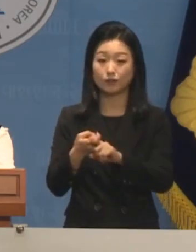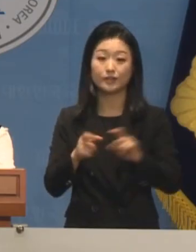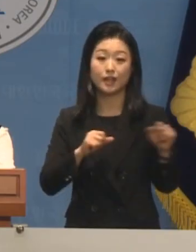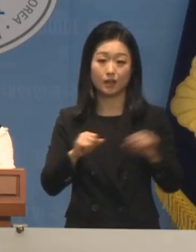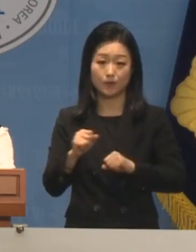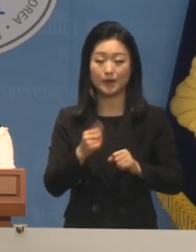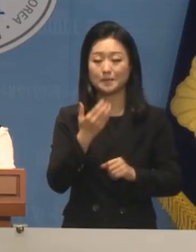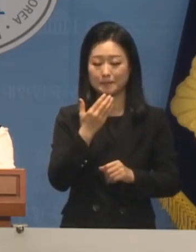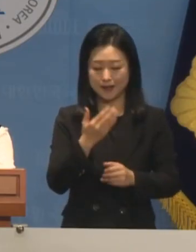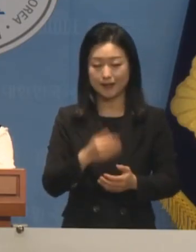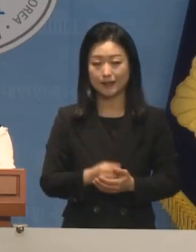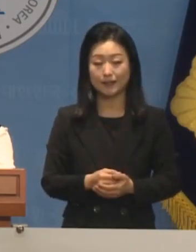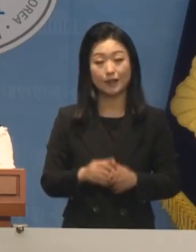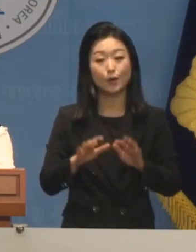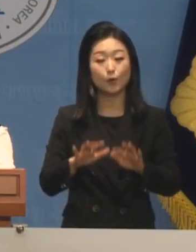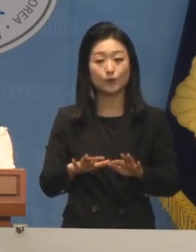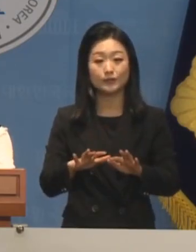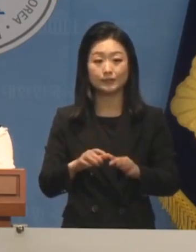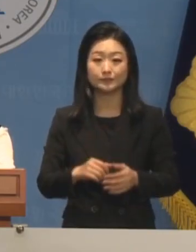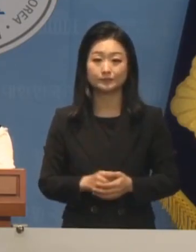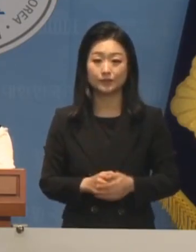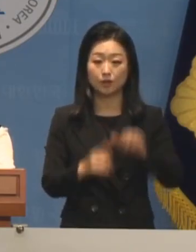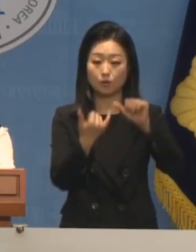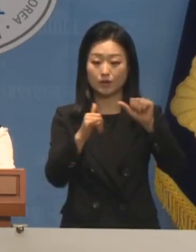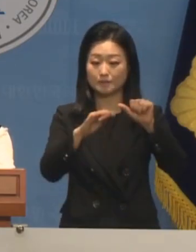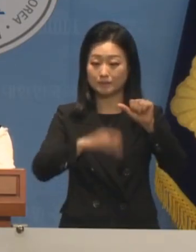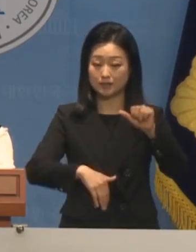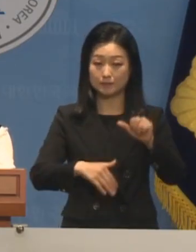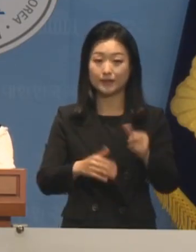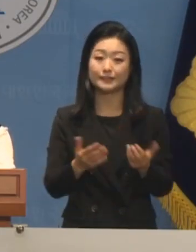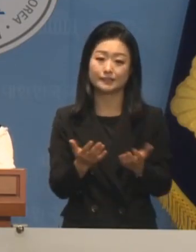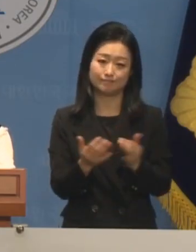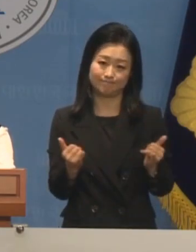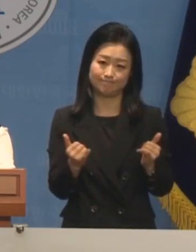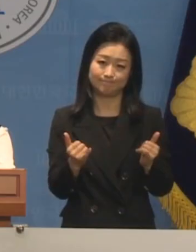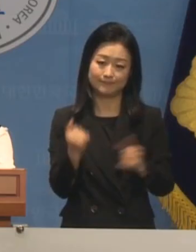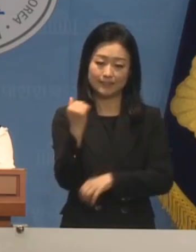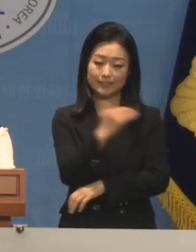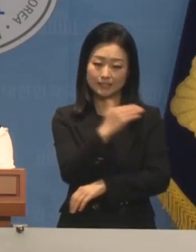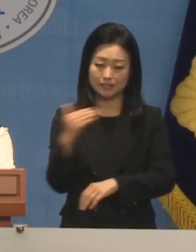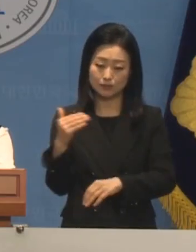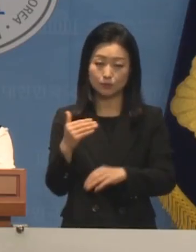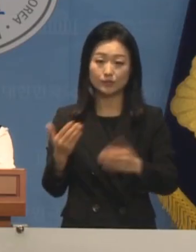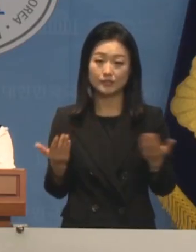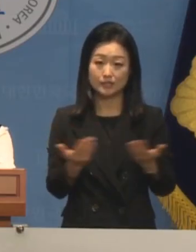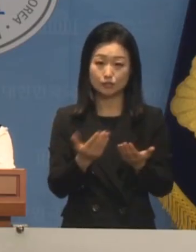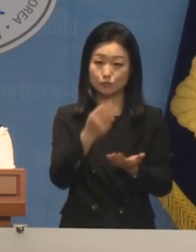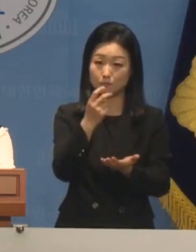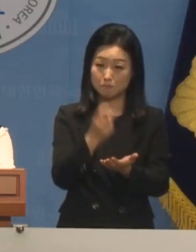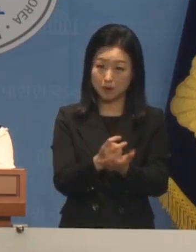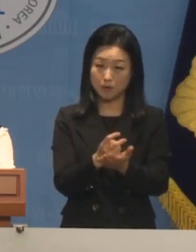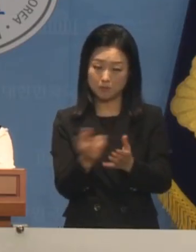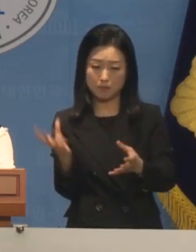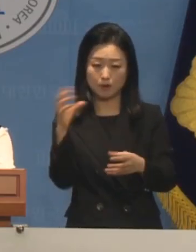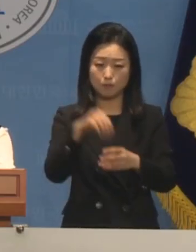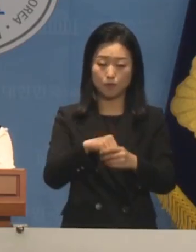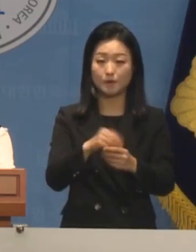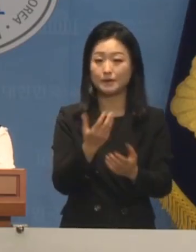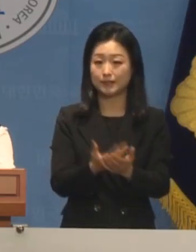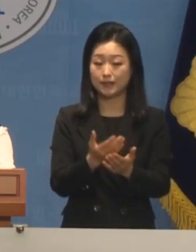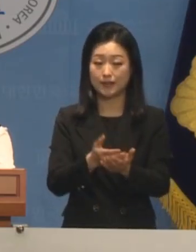것입니다 오늘 우리는 5인미만 사업장에 대한 근로기준법 적용 재회를 강력히